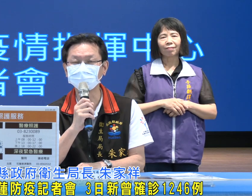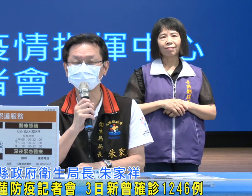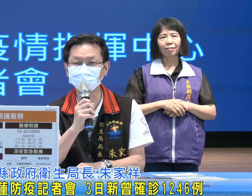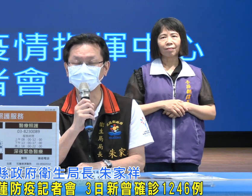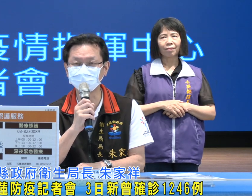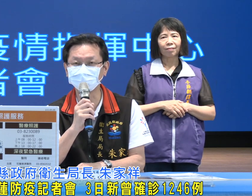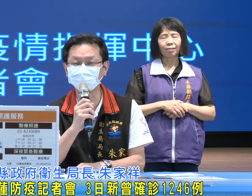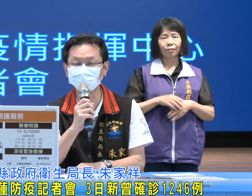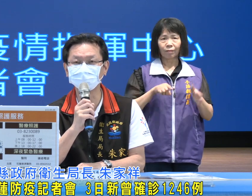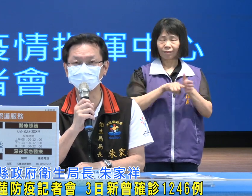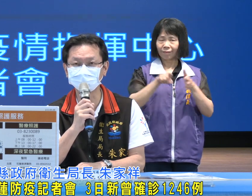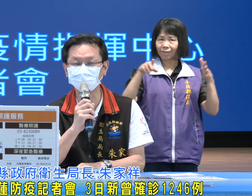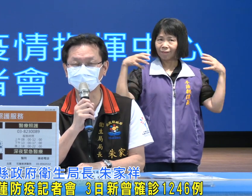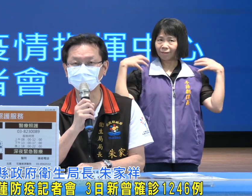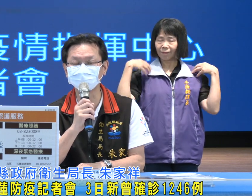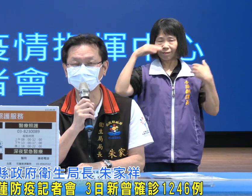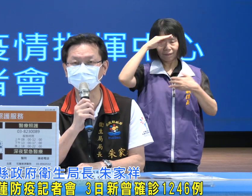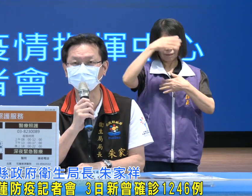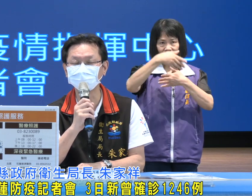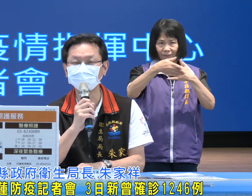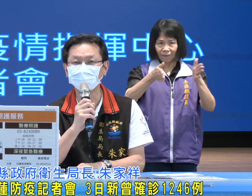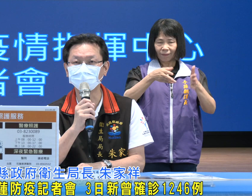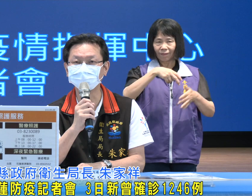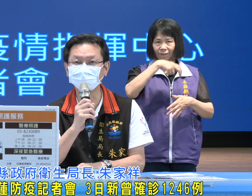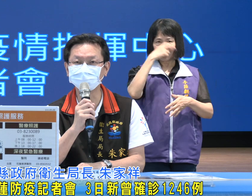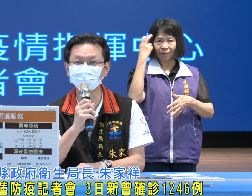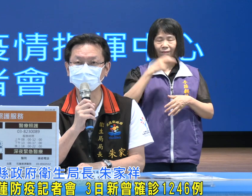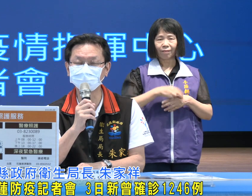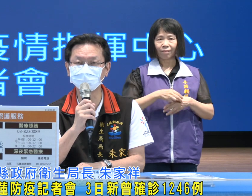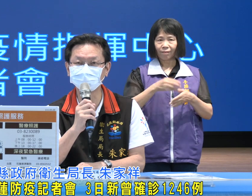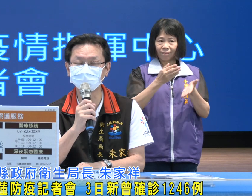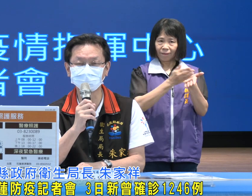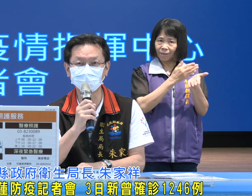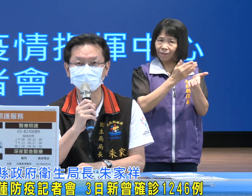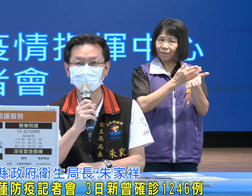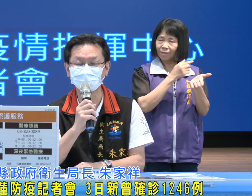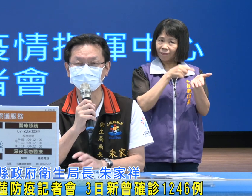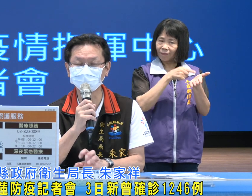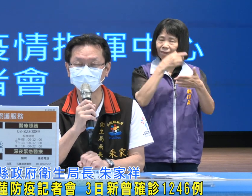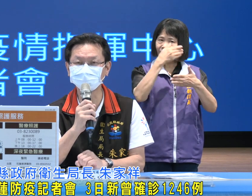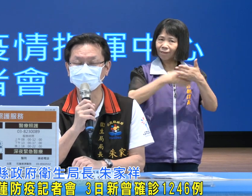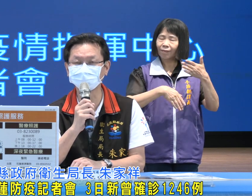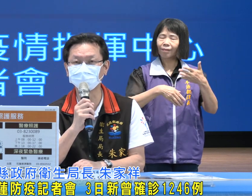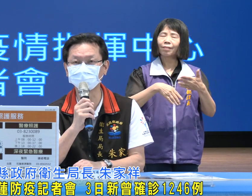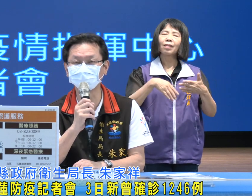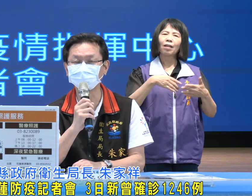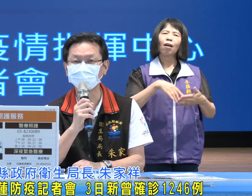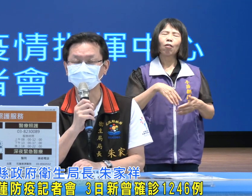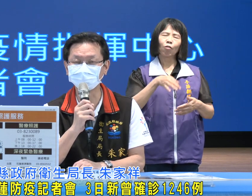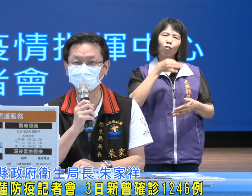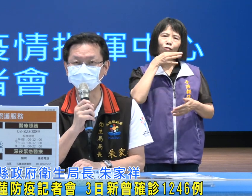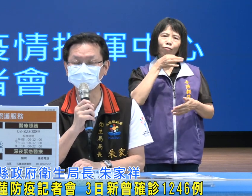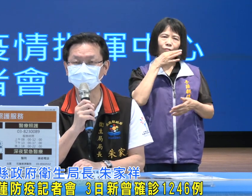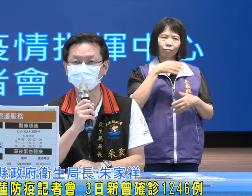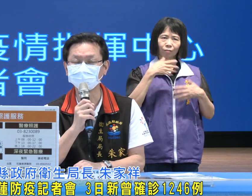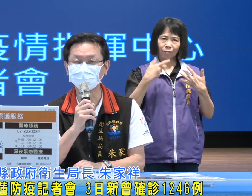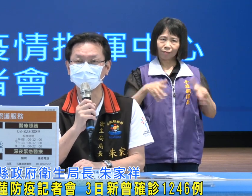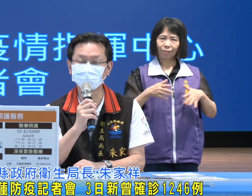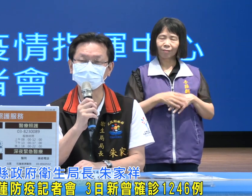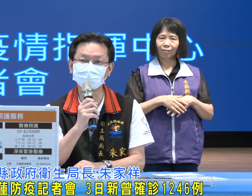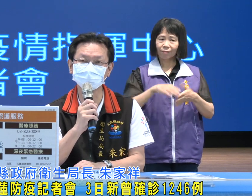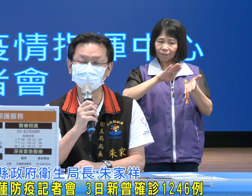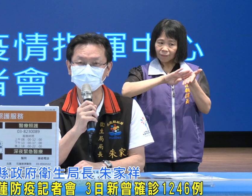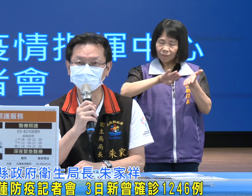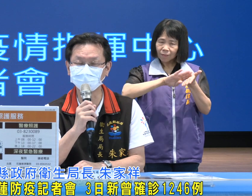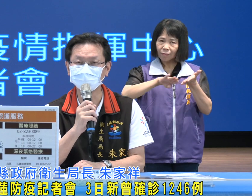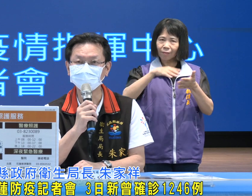个专责病房的利用率上可以发现到北区的专责病房数量这空床数越来越多，但是南区的